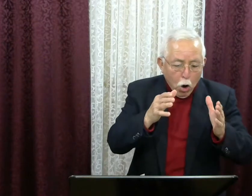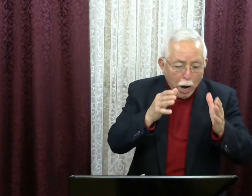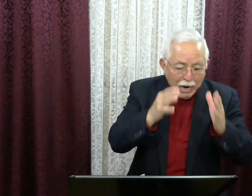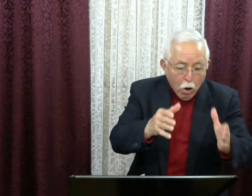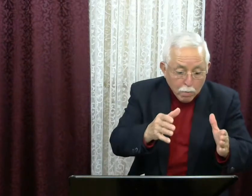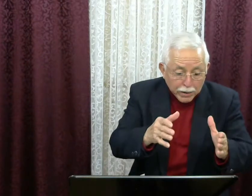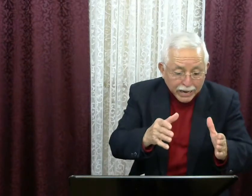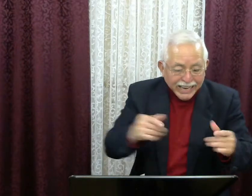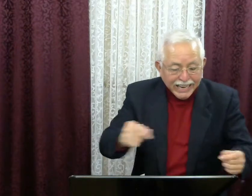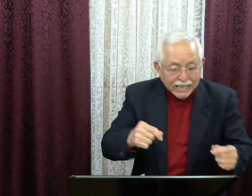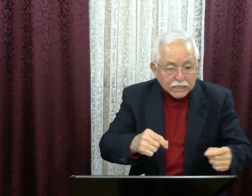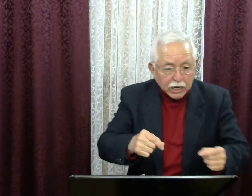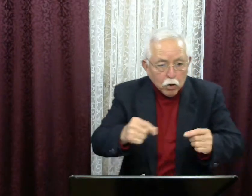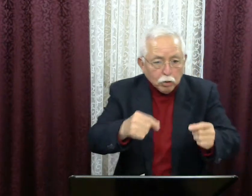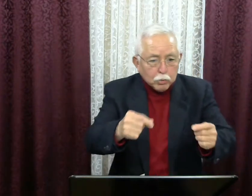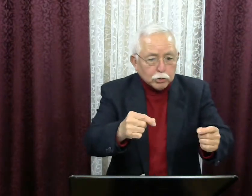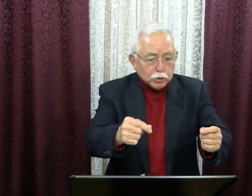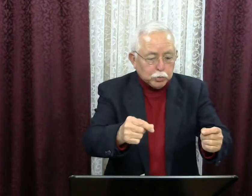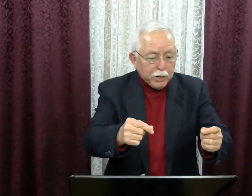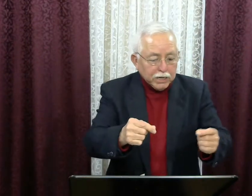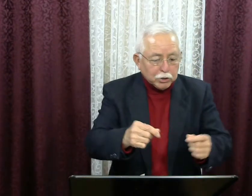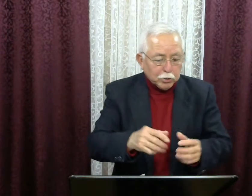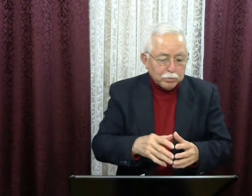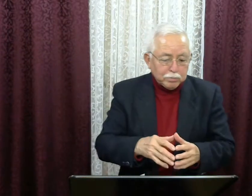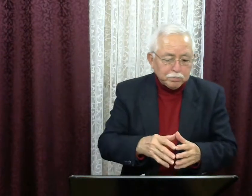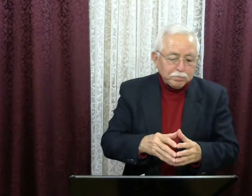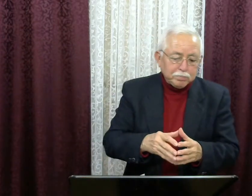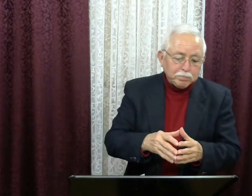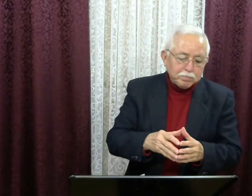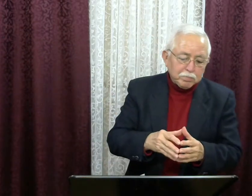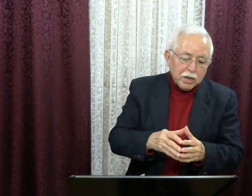en el hombre interior por su espíritu,